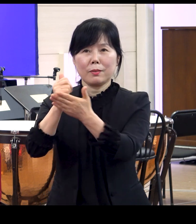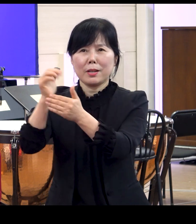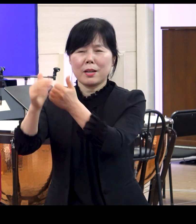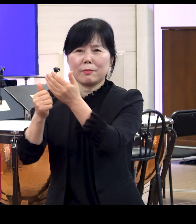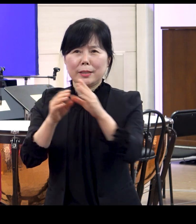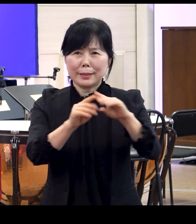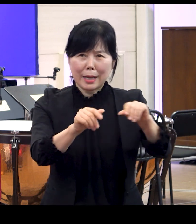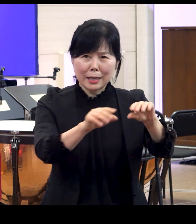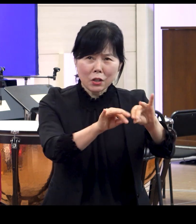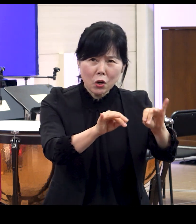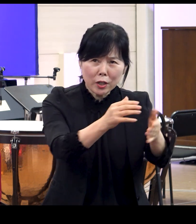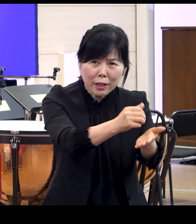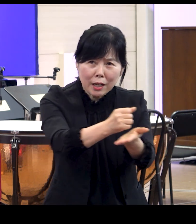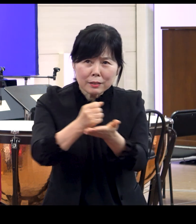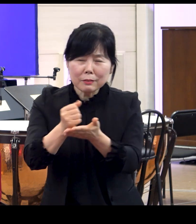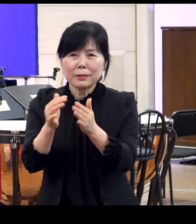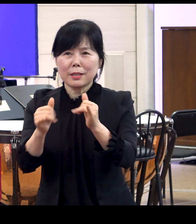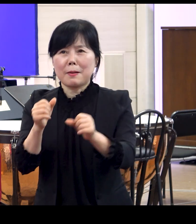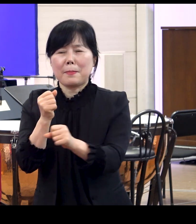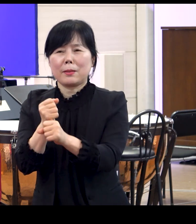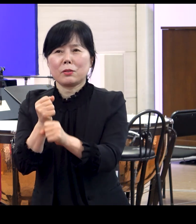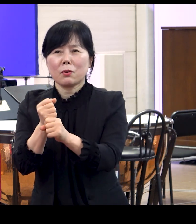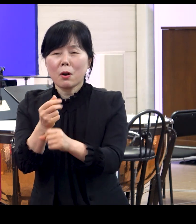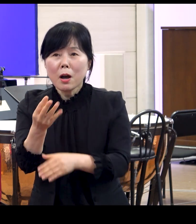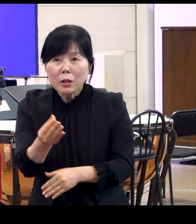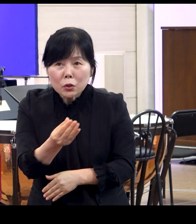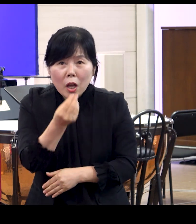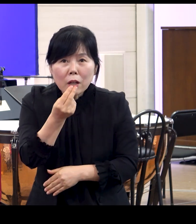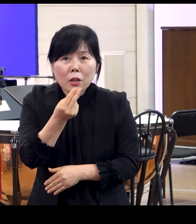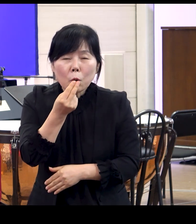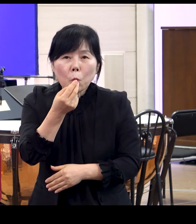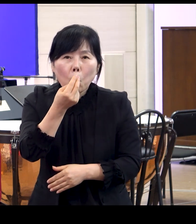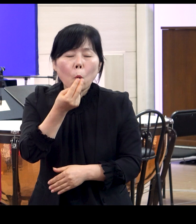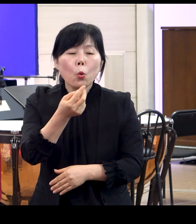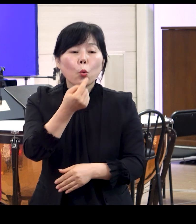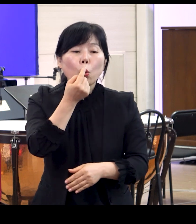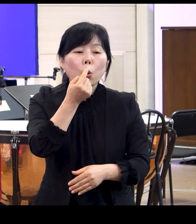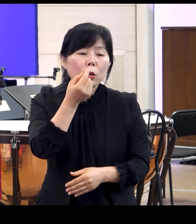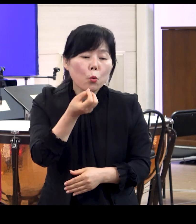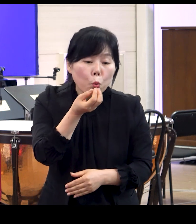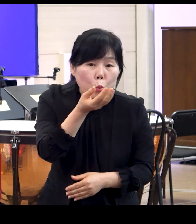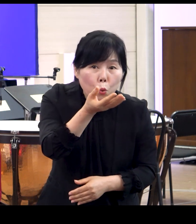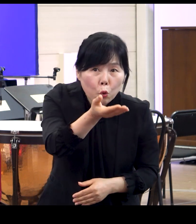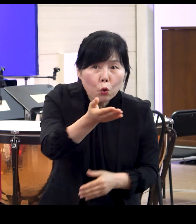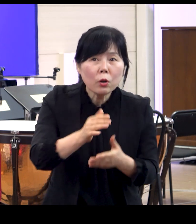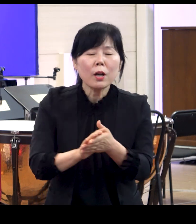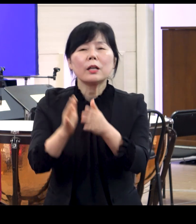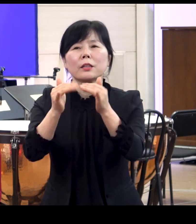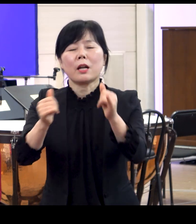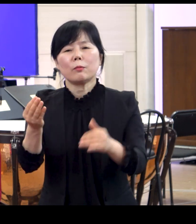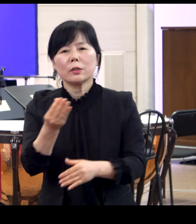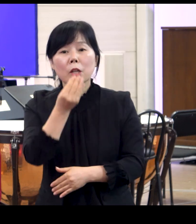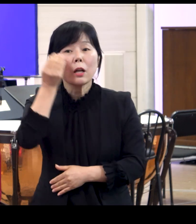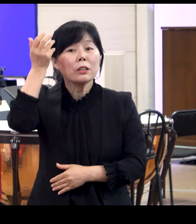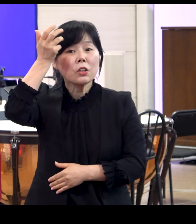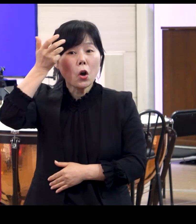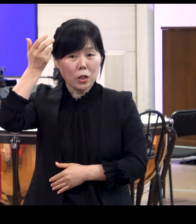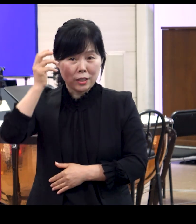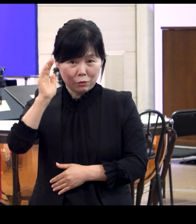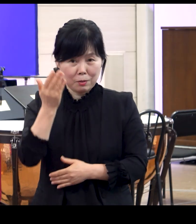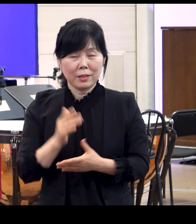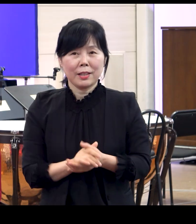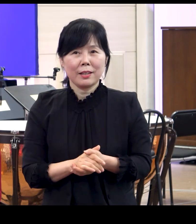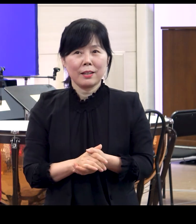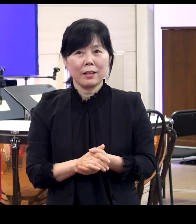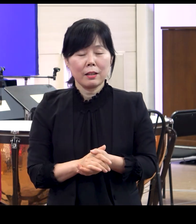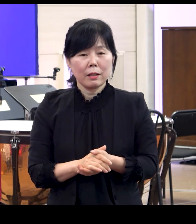하나님이 땅의 흙으로 사람을 지으시고 생기를 그 코에 불어 넣으시니 사람이 생명이 되니라. 여러분,